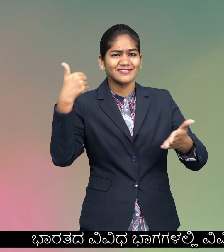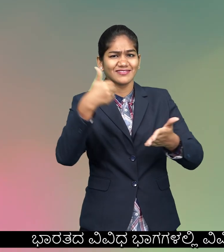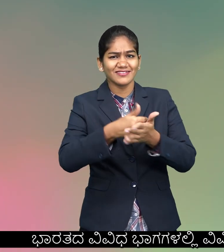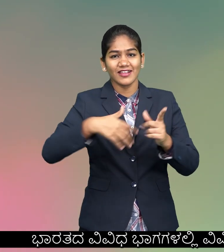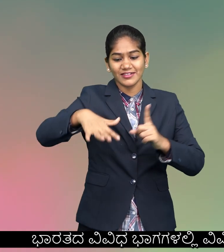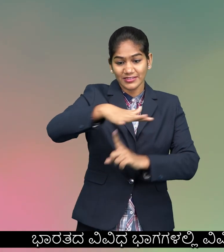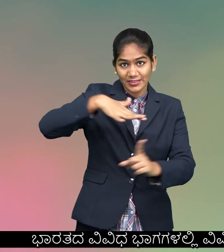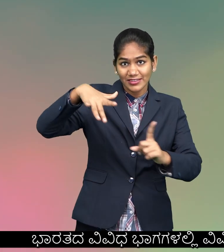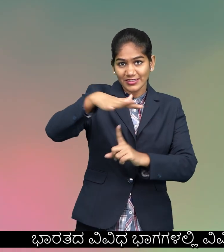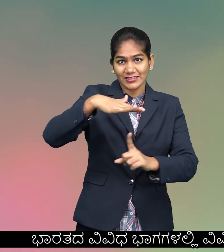ಪರಿಸ್ಥಿತಿಗಳನ್ನು ಹೊಂದಿದೆ.